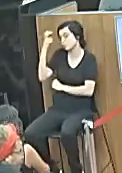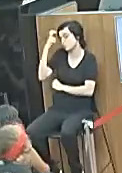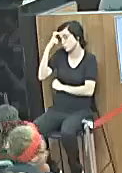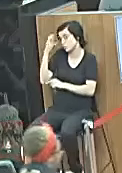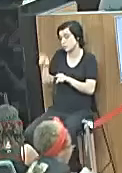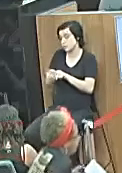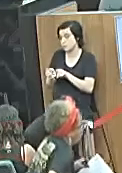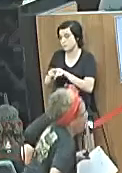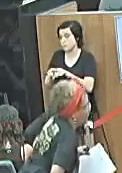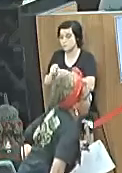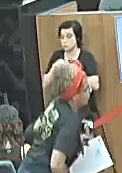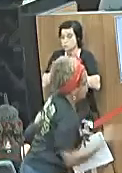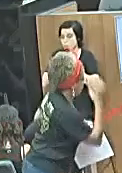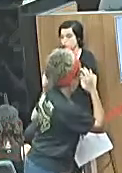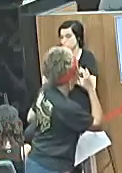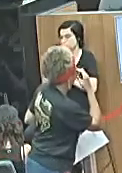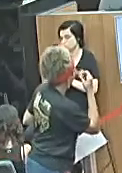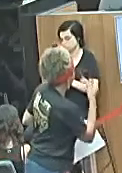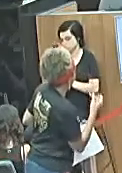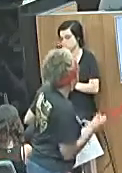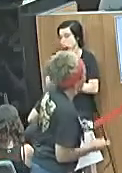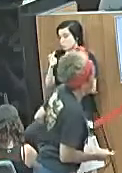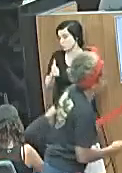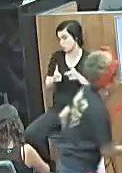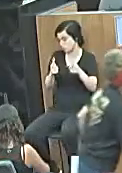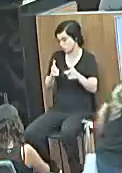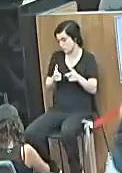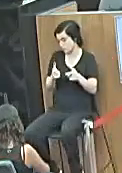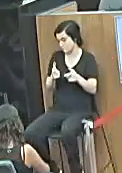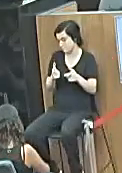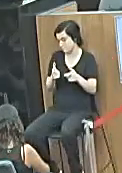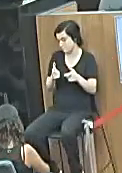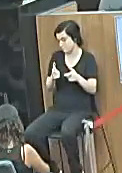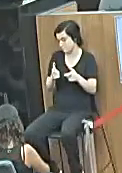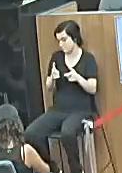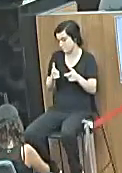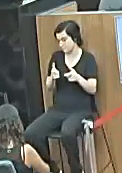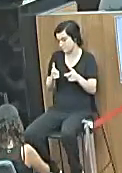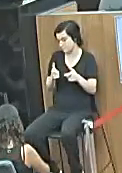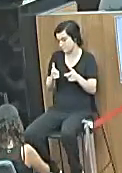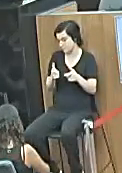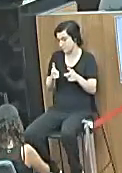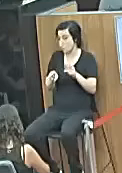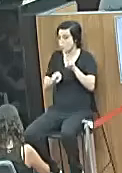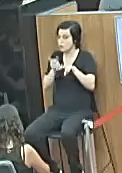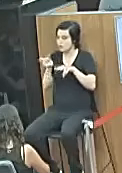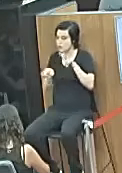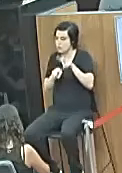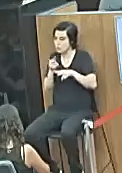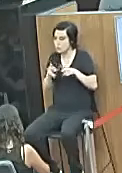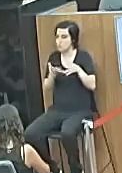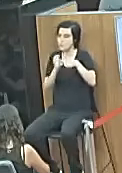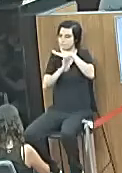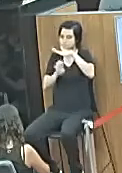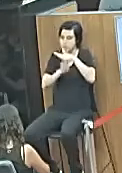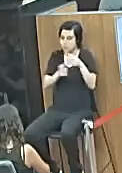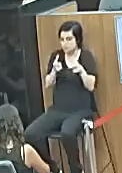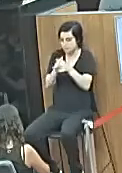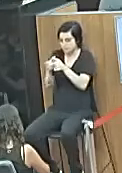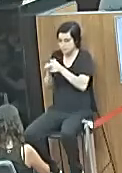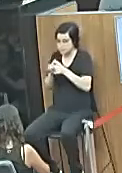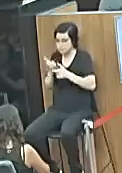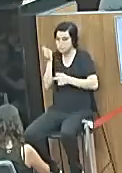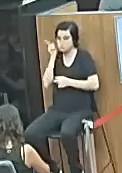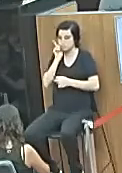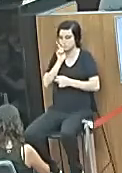turísticas da região com foco no fomento de pequenos negócios para subsidiar a